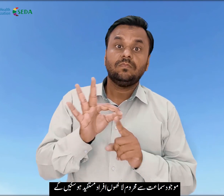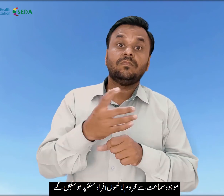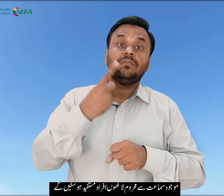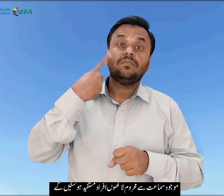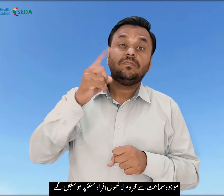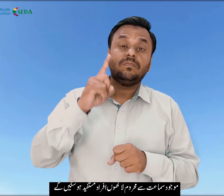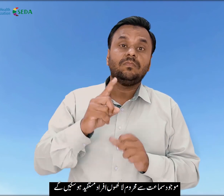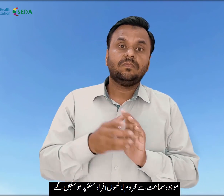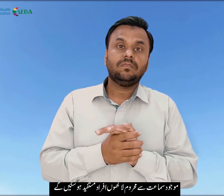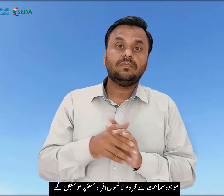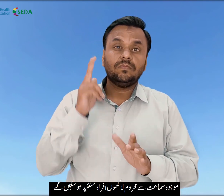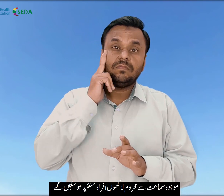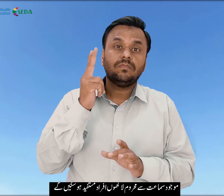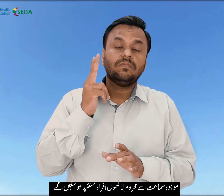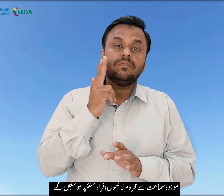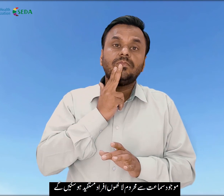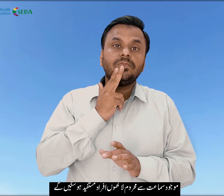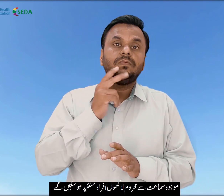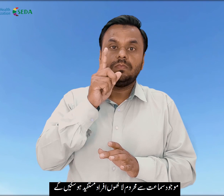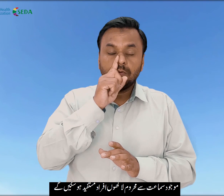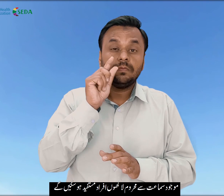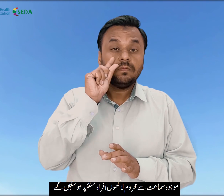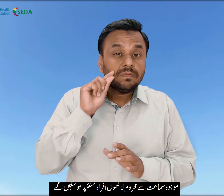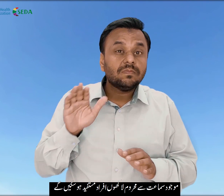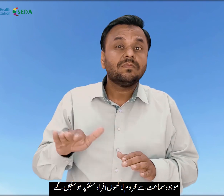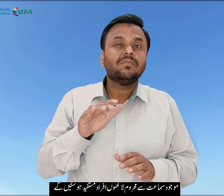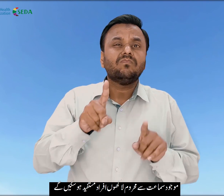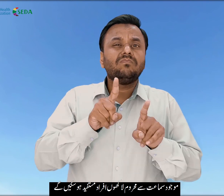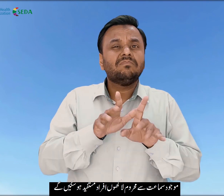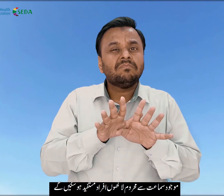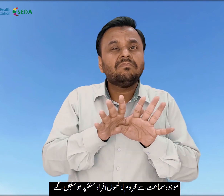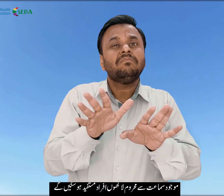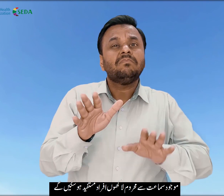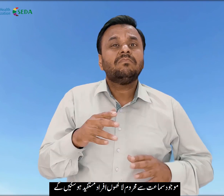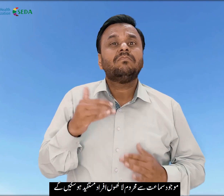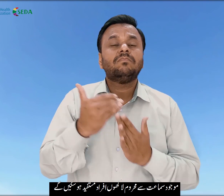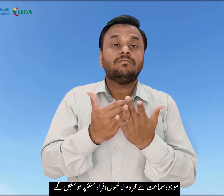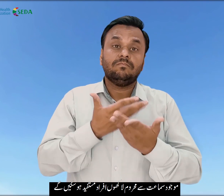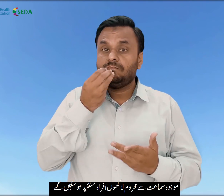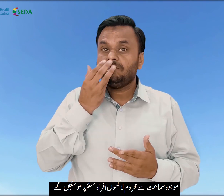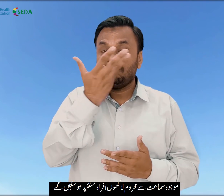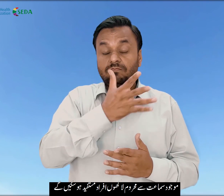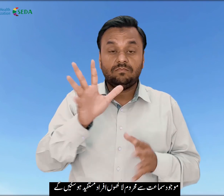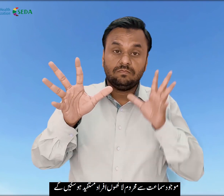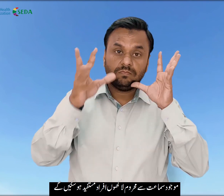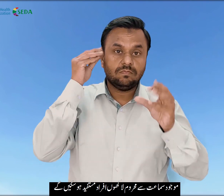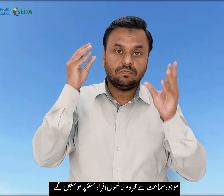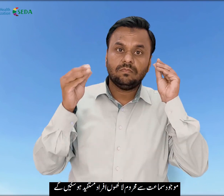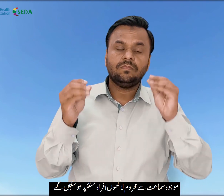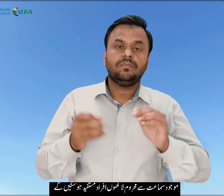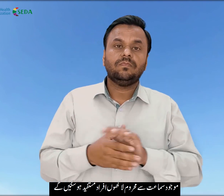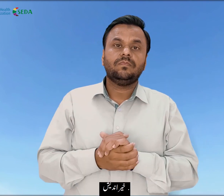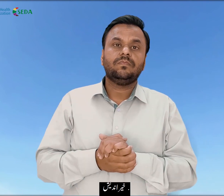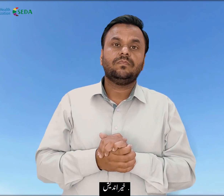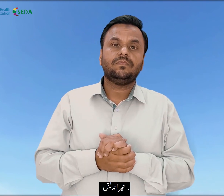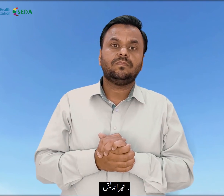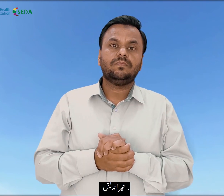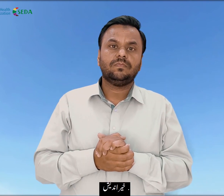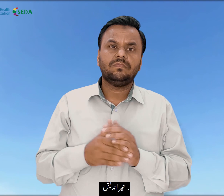موجود قوت گویائی سے محروم لاکھوں افراد مستفید ہو سکیں گے۔ خیر اندیش